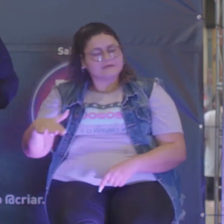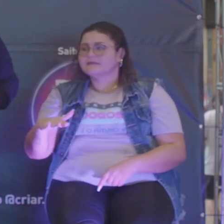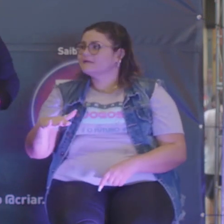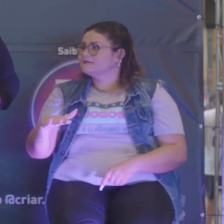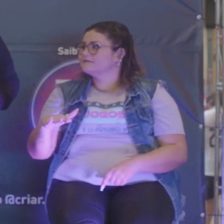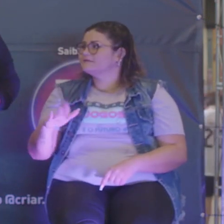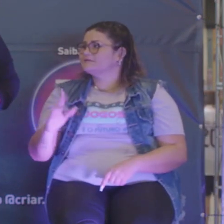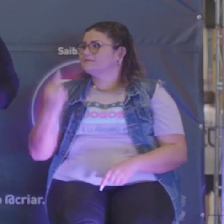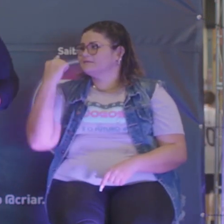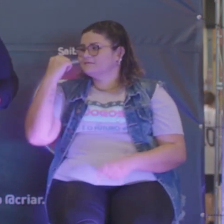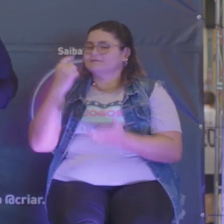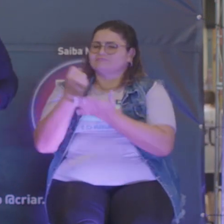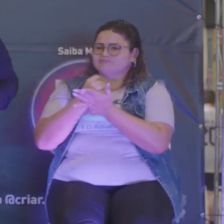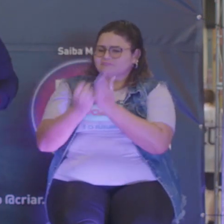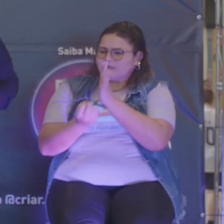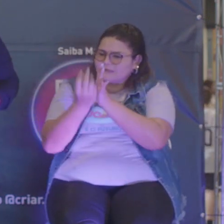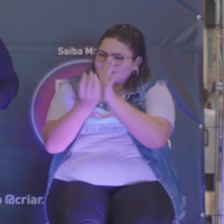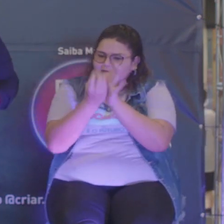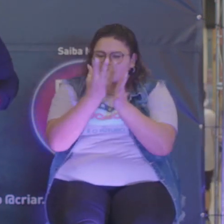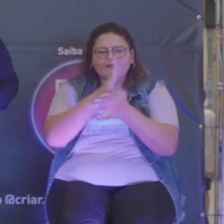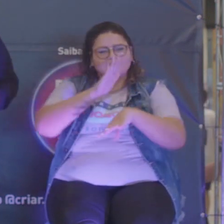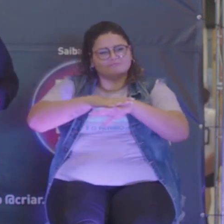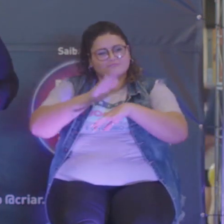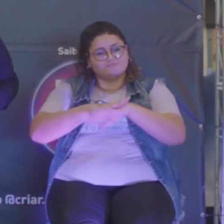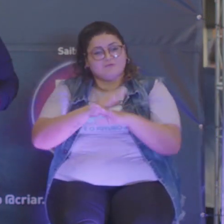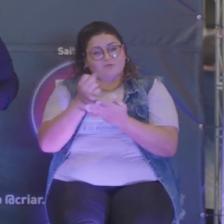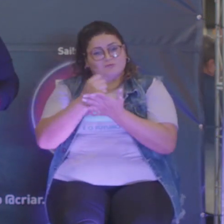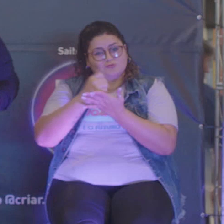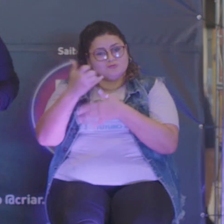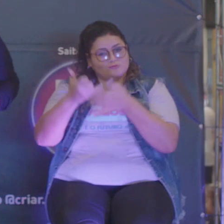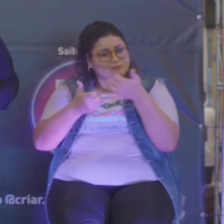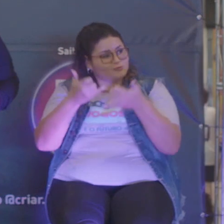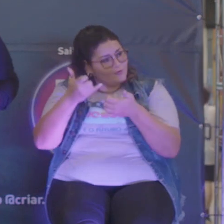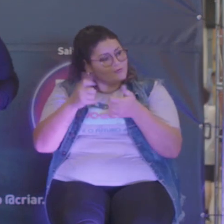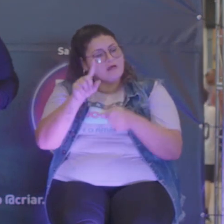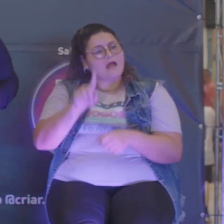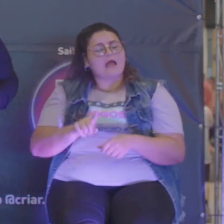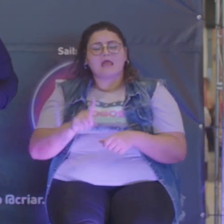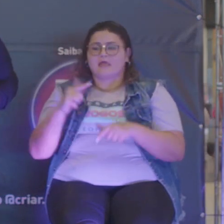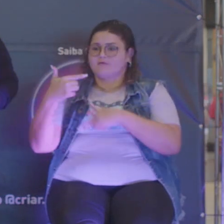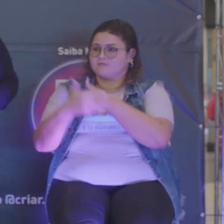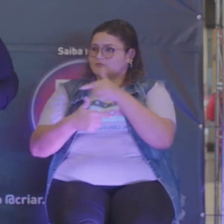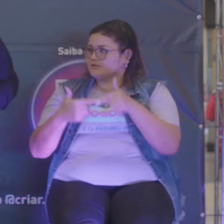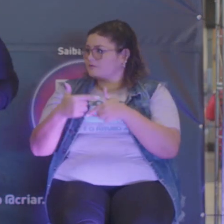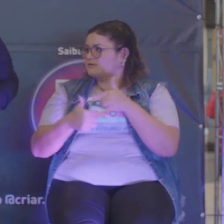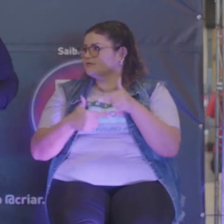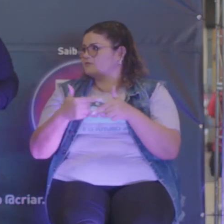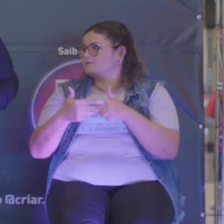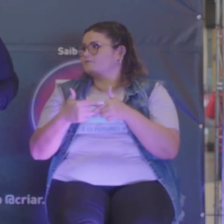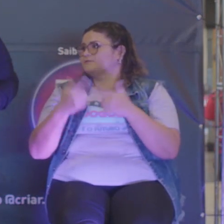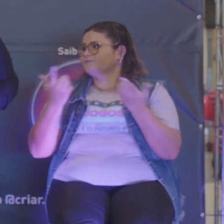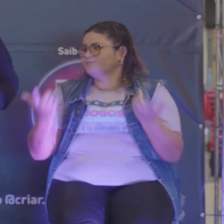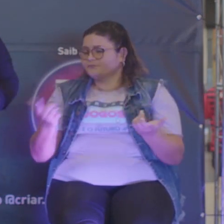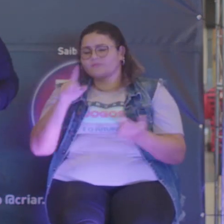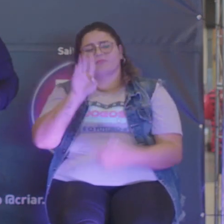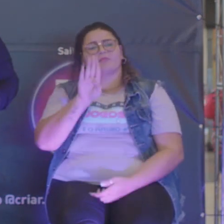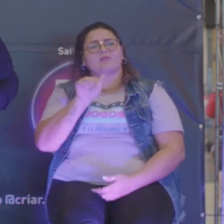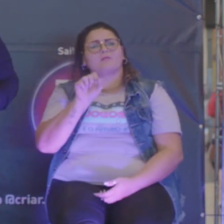atrás criando o seu próprio jogo, ou está querendo ser profissional nos games, né? E eu trabalho com o backstage, eu trabalho